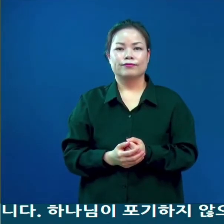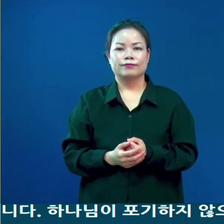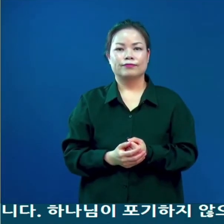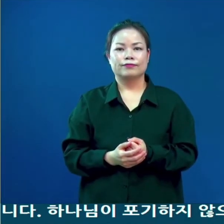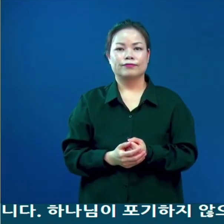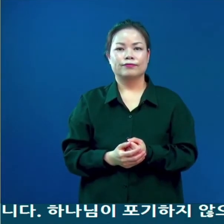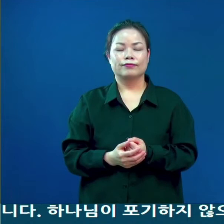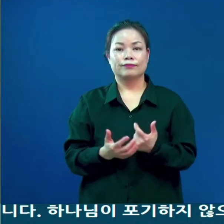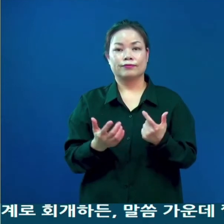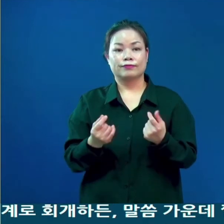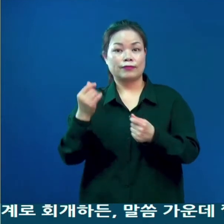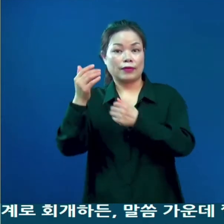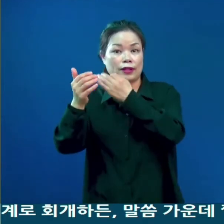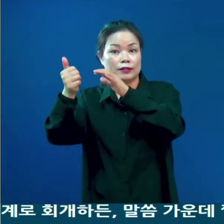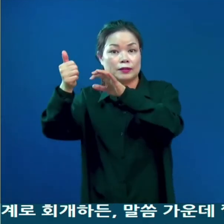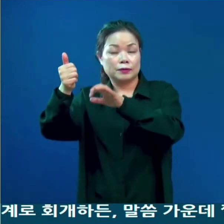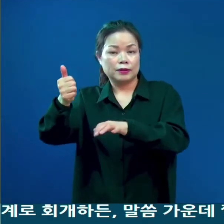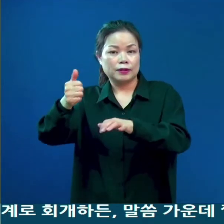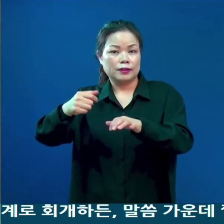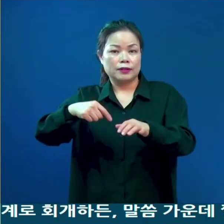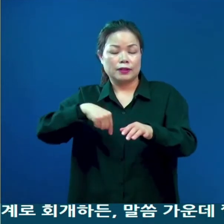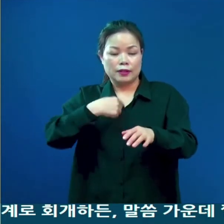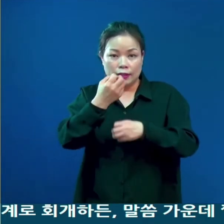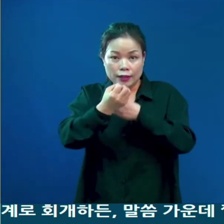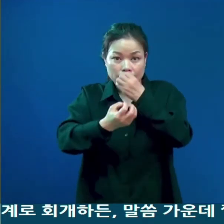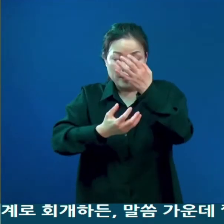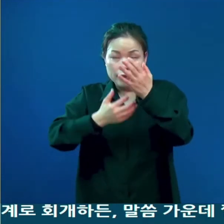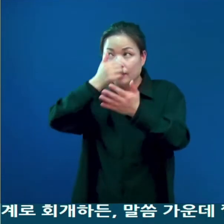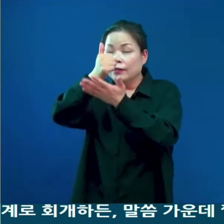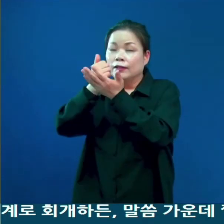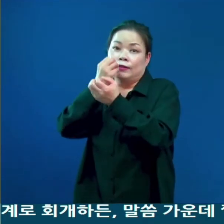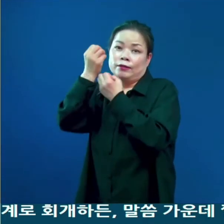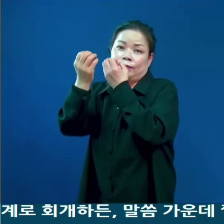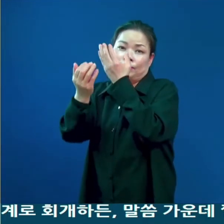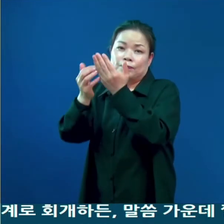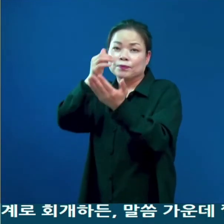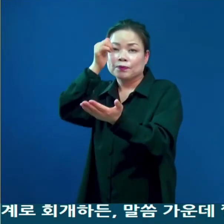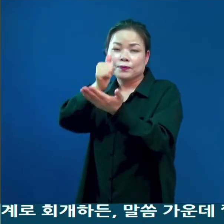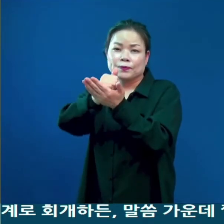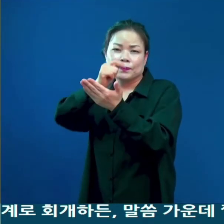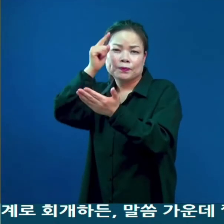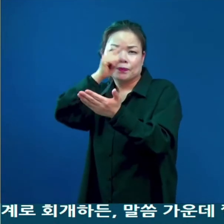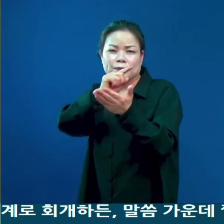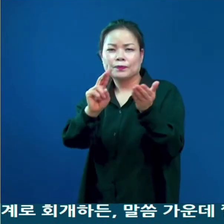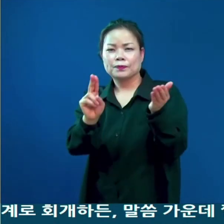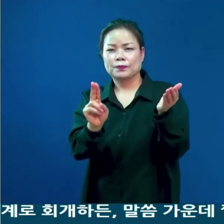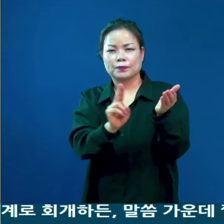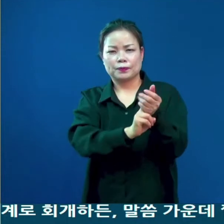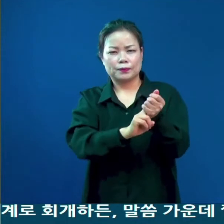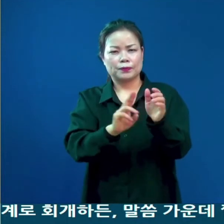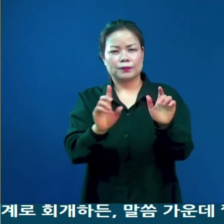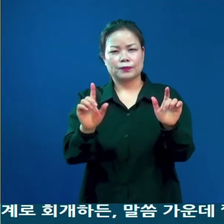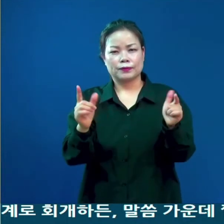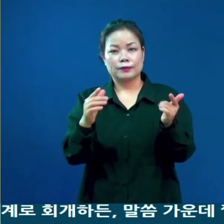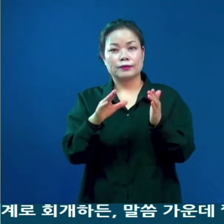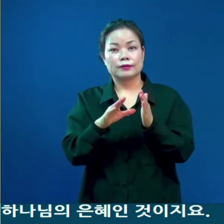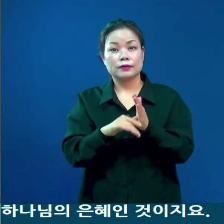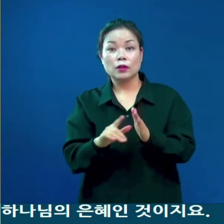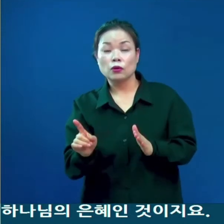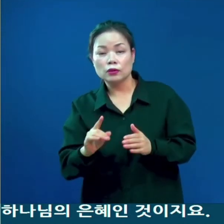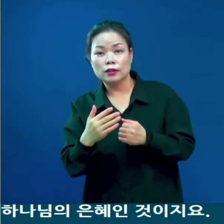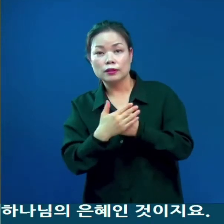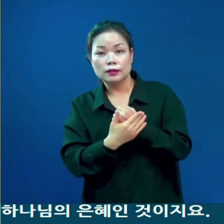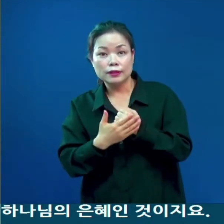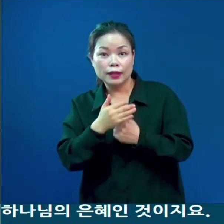자, 이와 같이 하나님 앞에 자복하여 죄를 아뢰고 그 죄악을 숨기지 않았을 때에 어떤